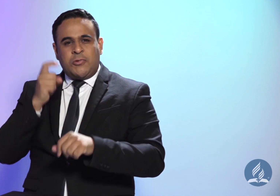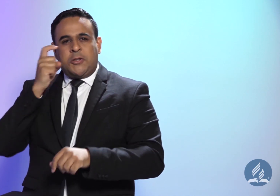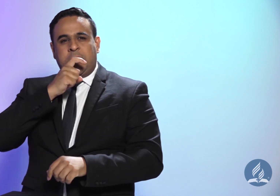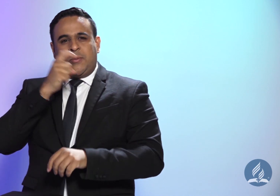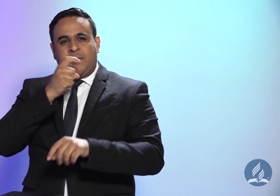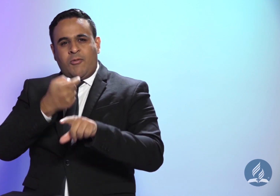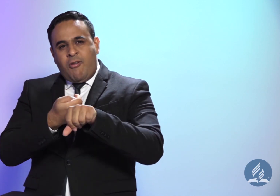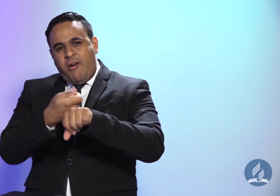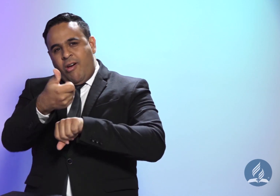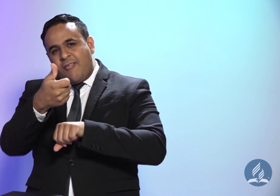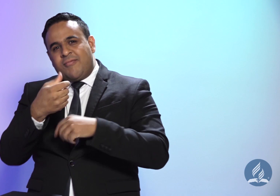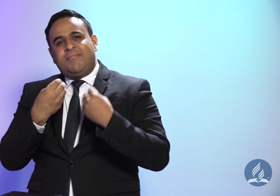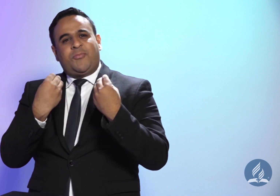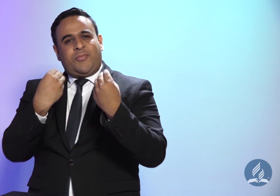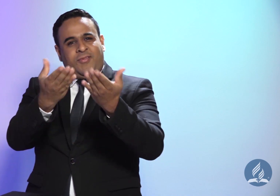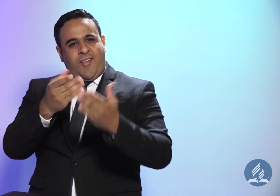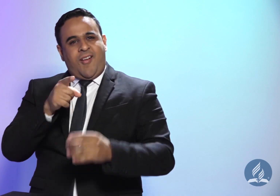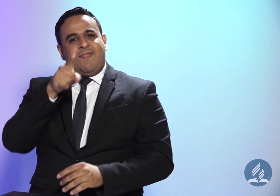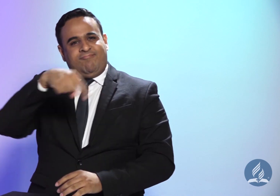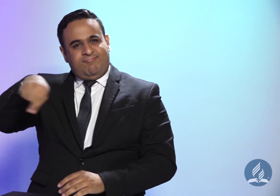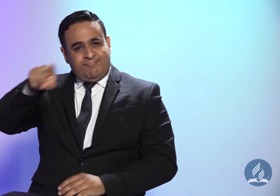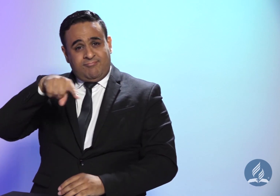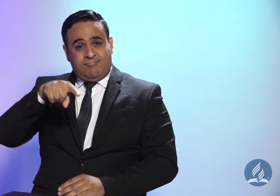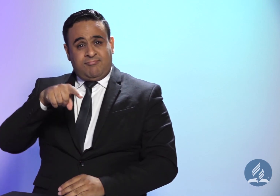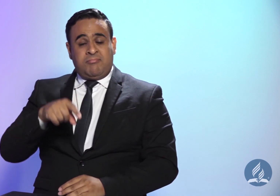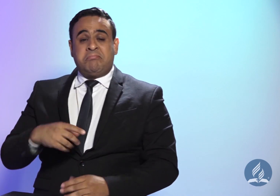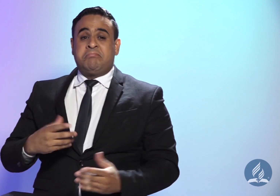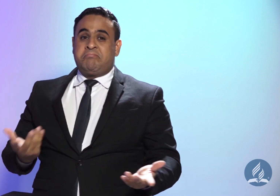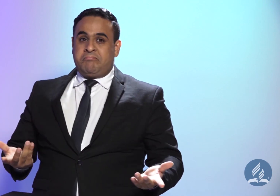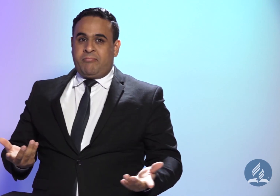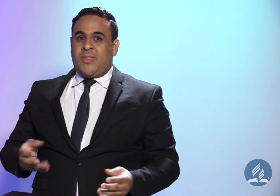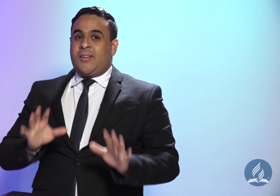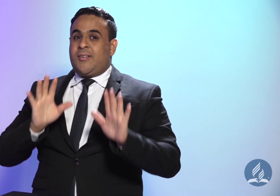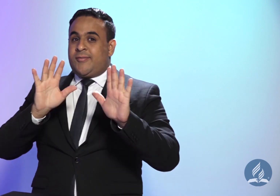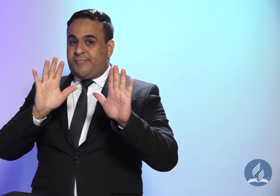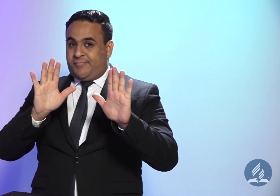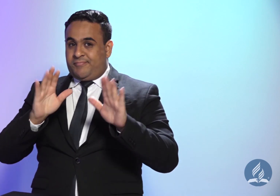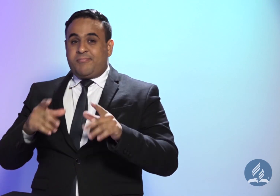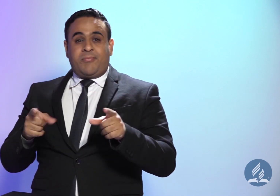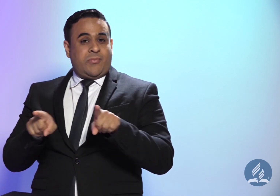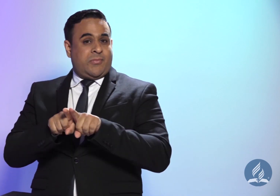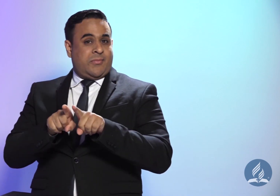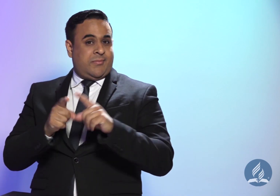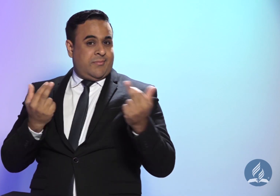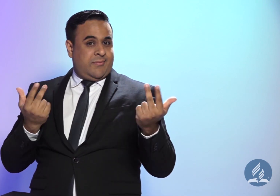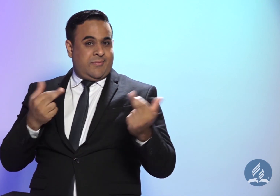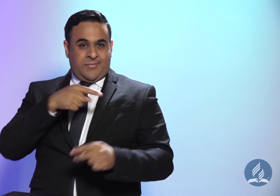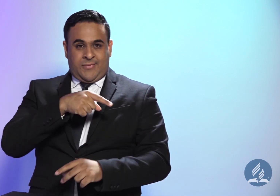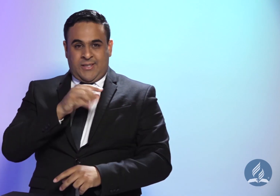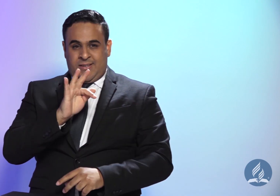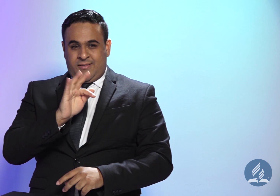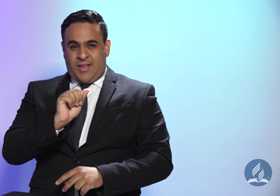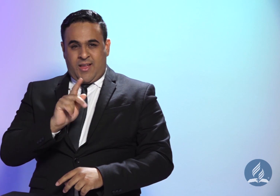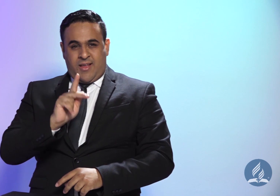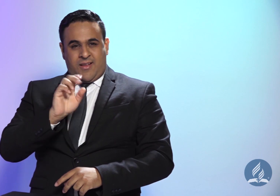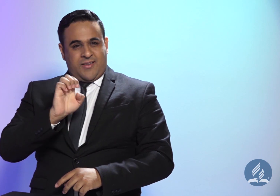com o erro para nos enganar, para que você e eu sejamos enganados. Então eu e você precisamos prestar atenção.